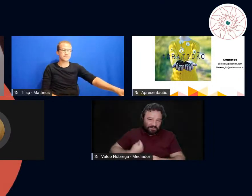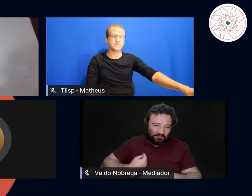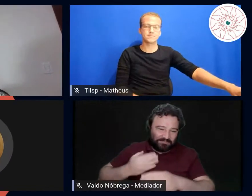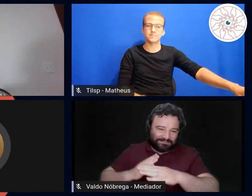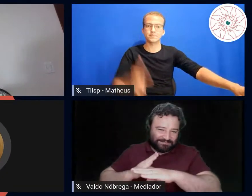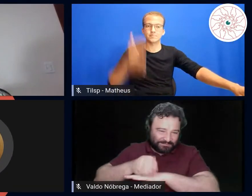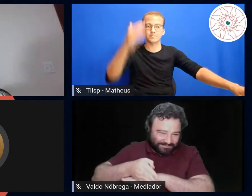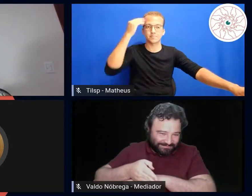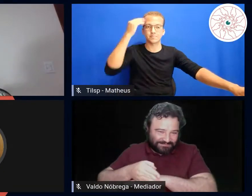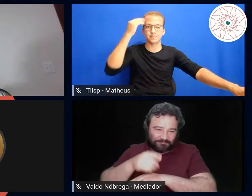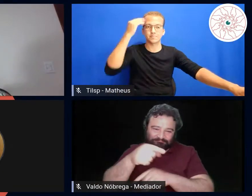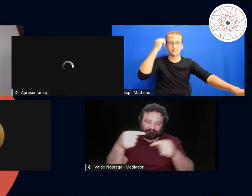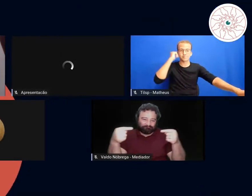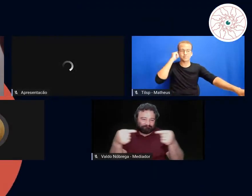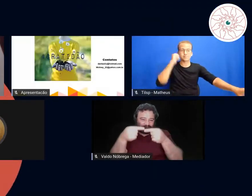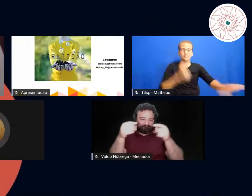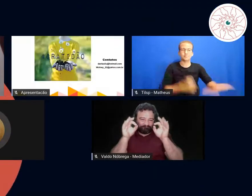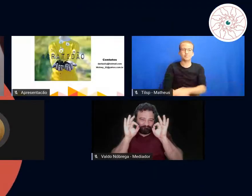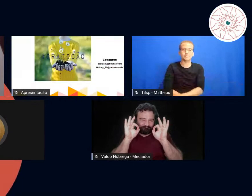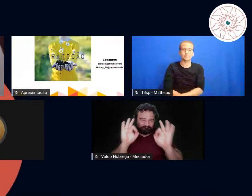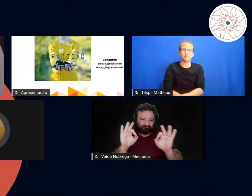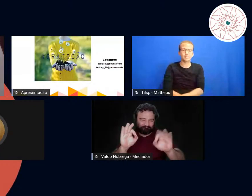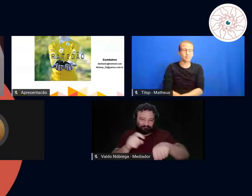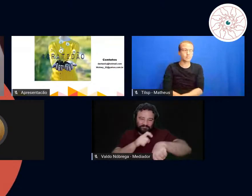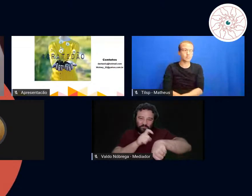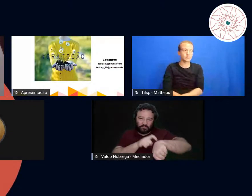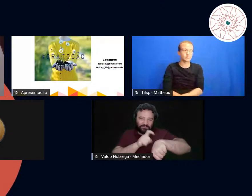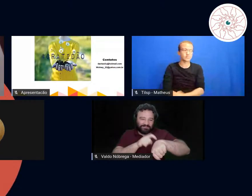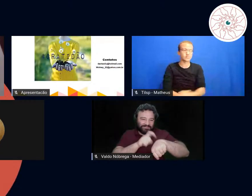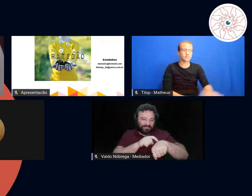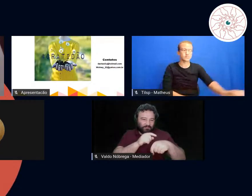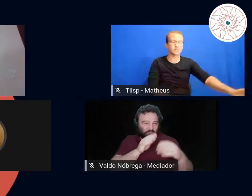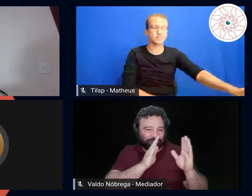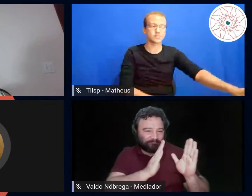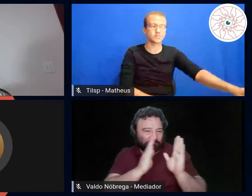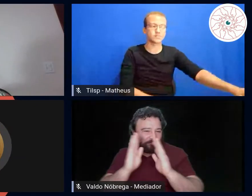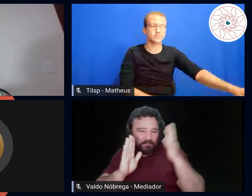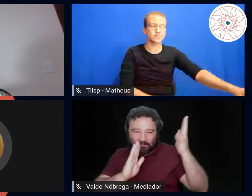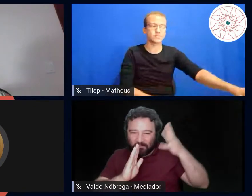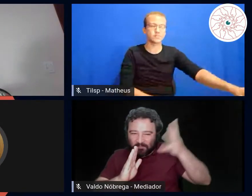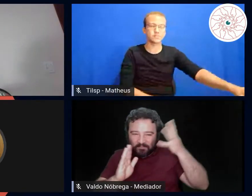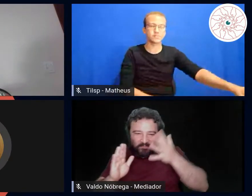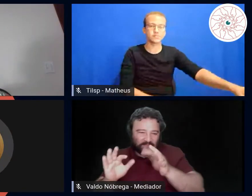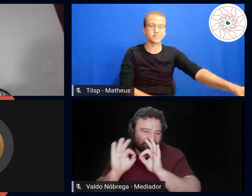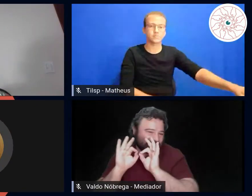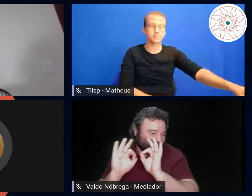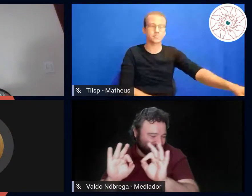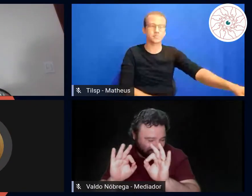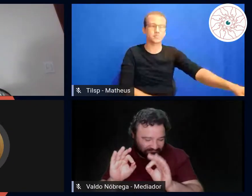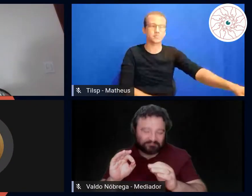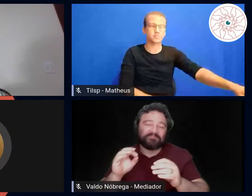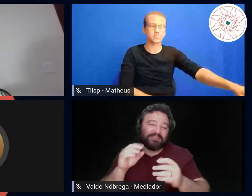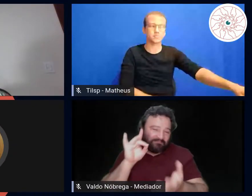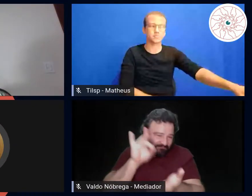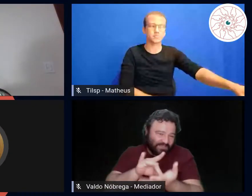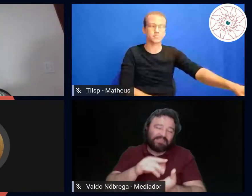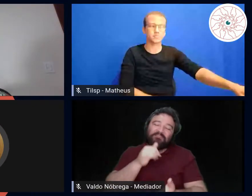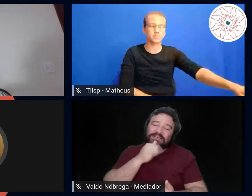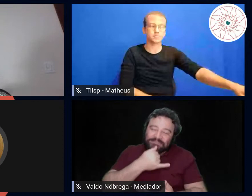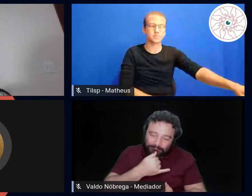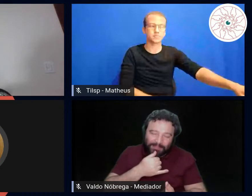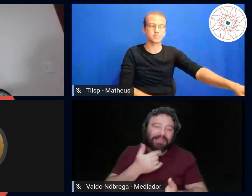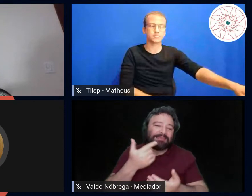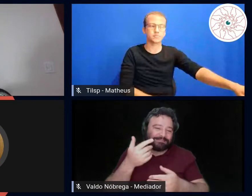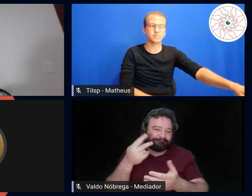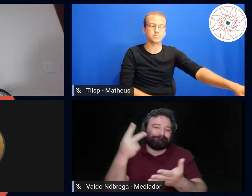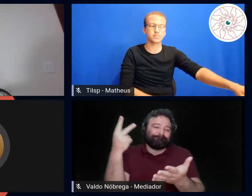Muito obrigada, Eliane, pela sua participação. Eh, você foi esplêndida em cumprir o seu tempo e